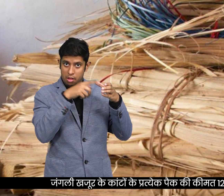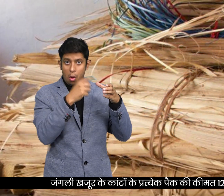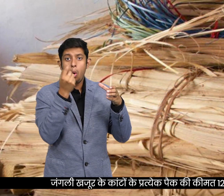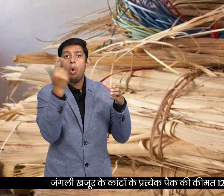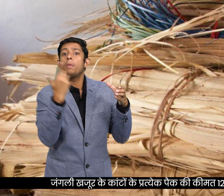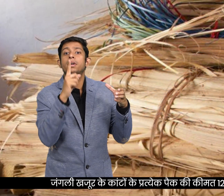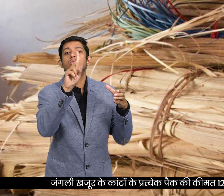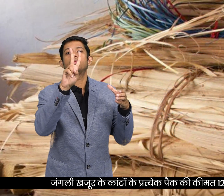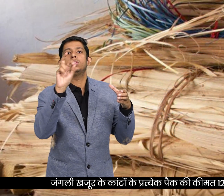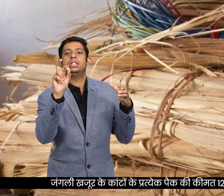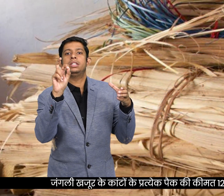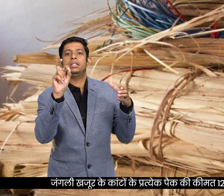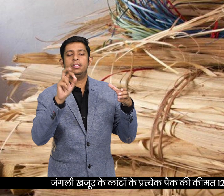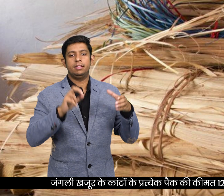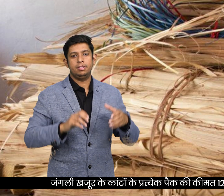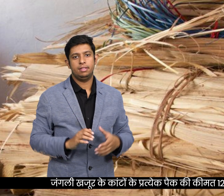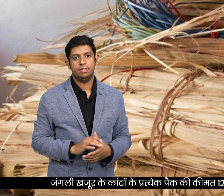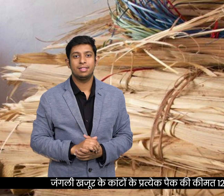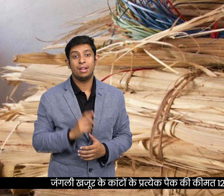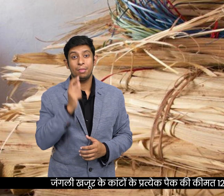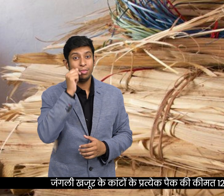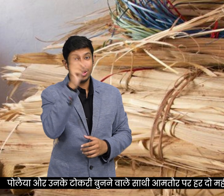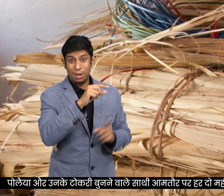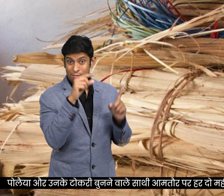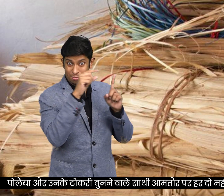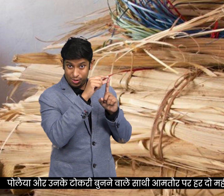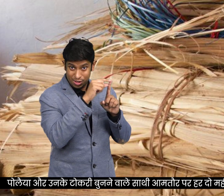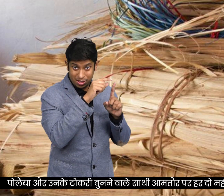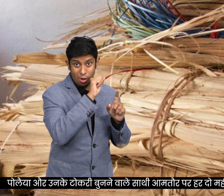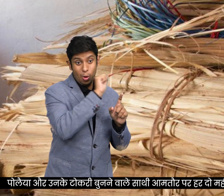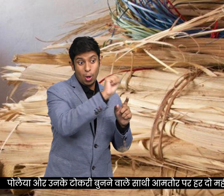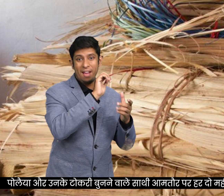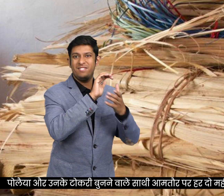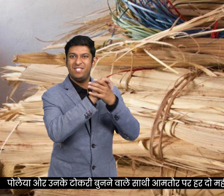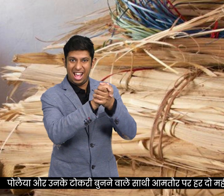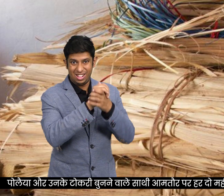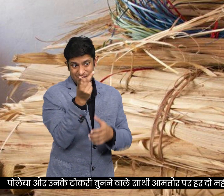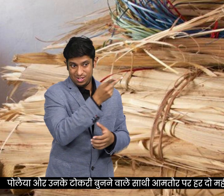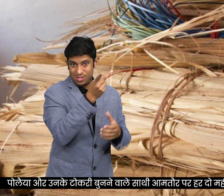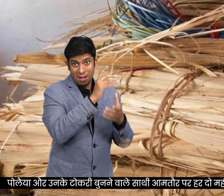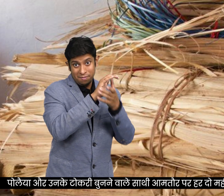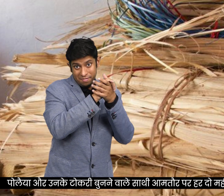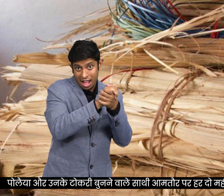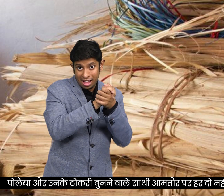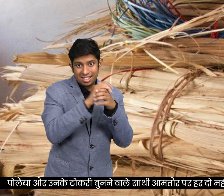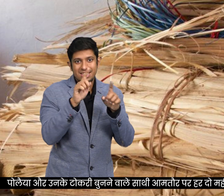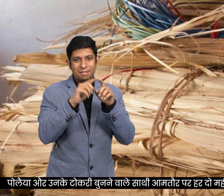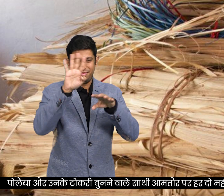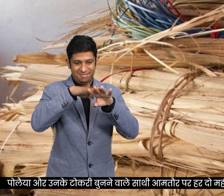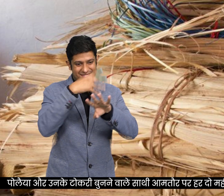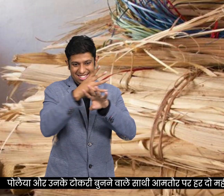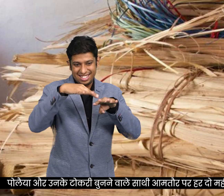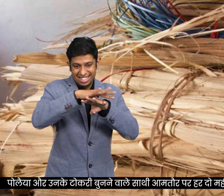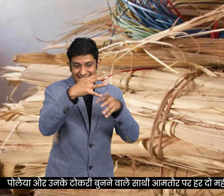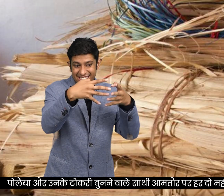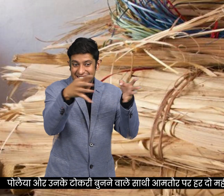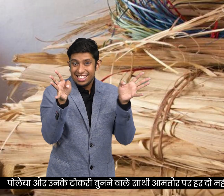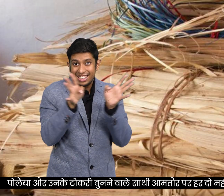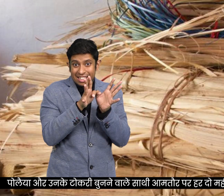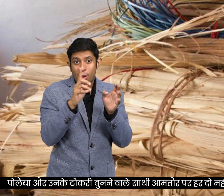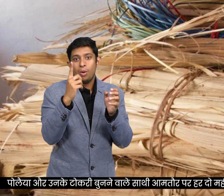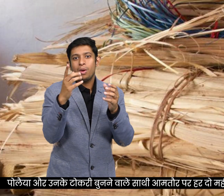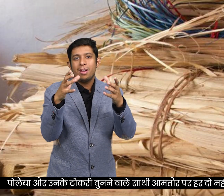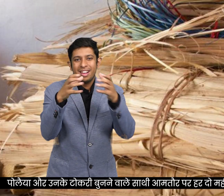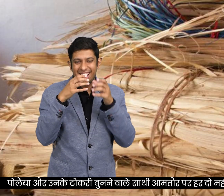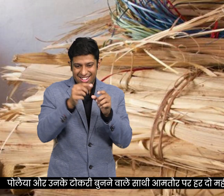की कीमत 120 रुपये है। पुलैया और उनके टोकरी बुनने वाले साथी आमतौर पर